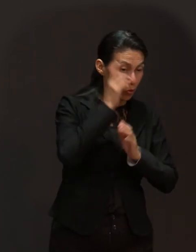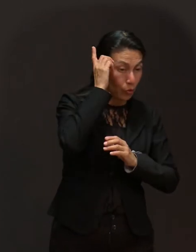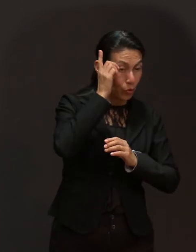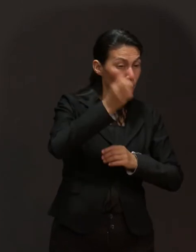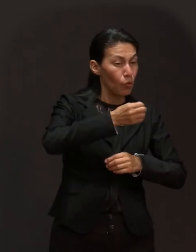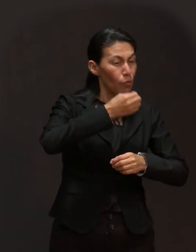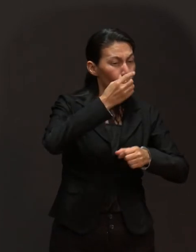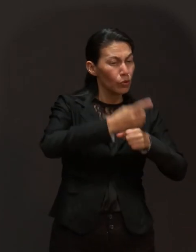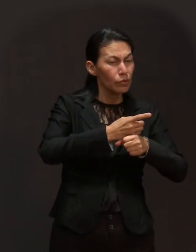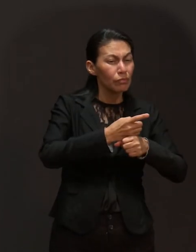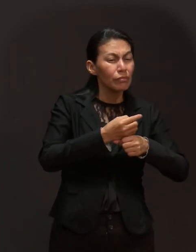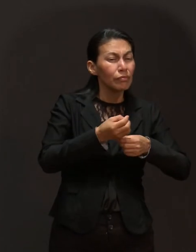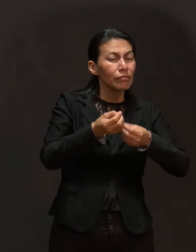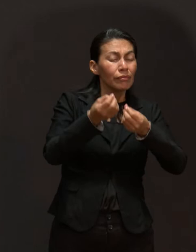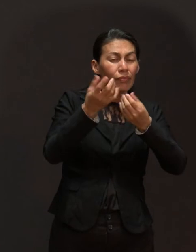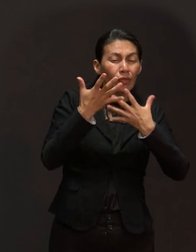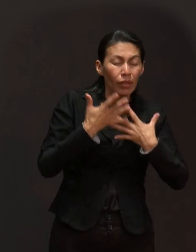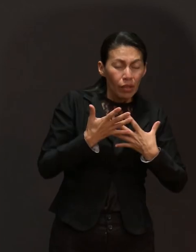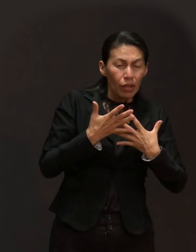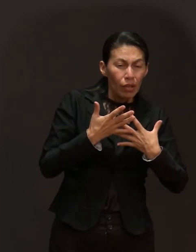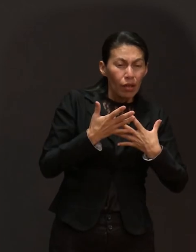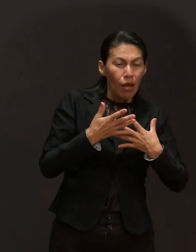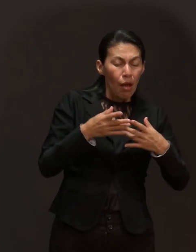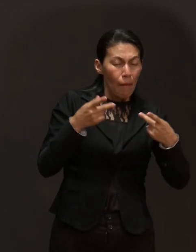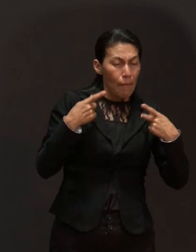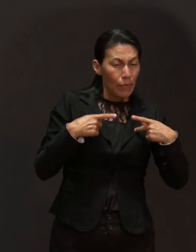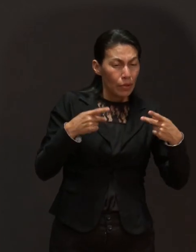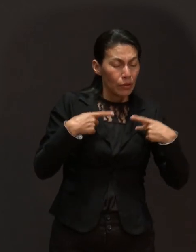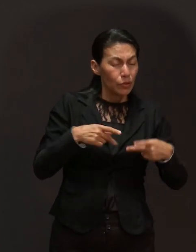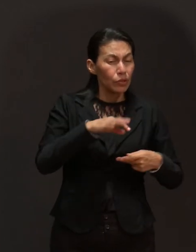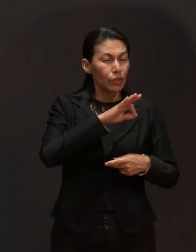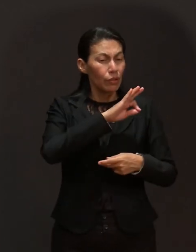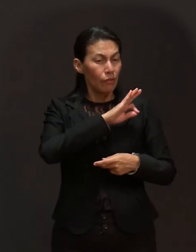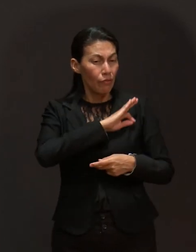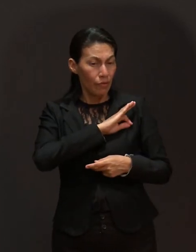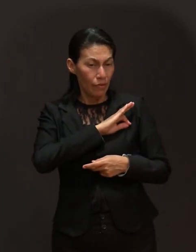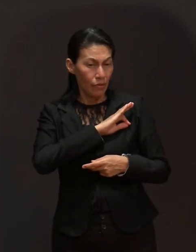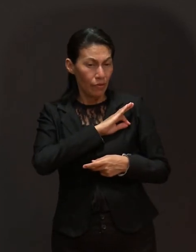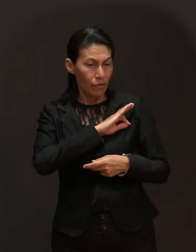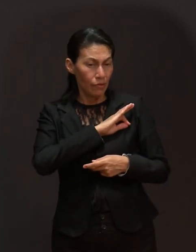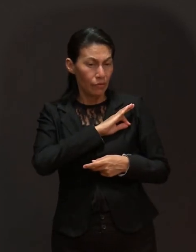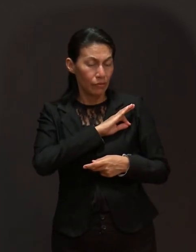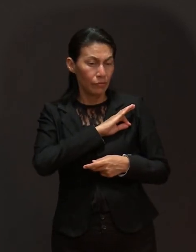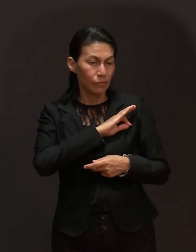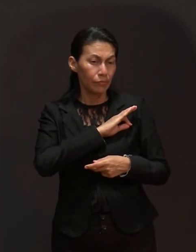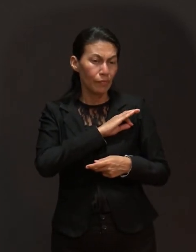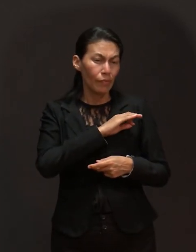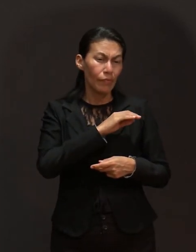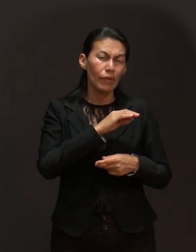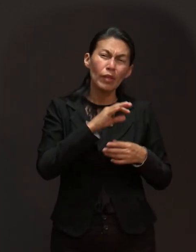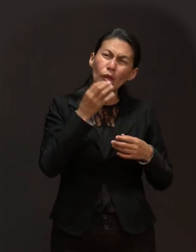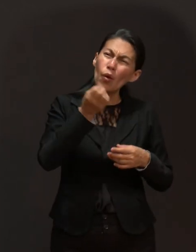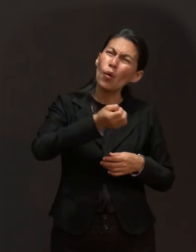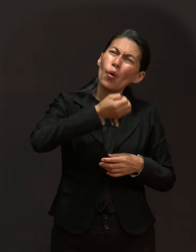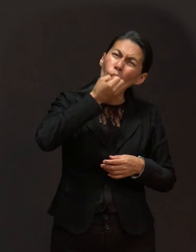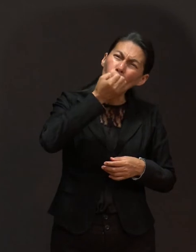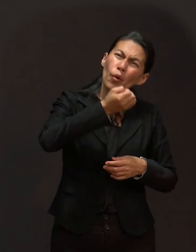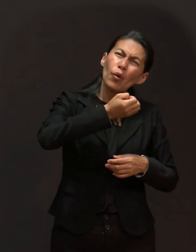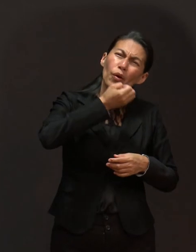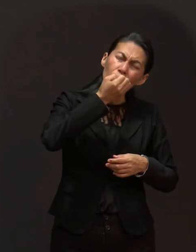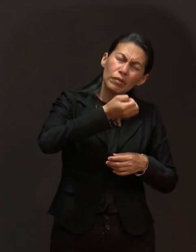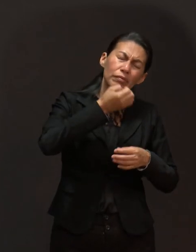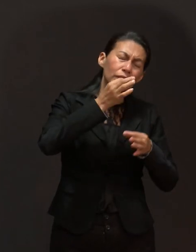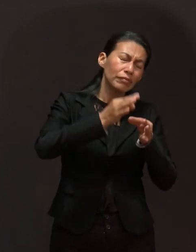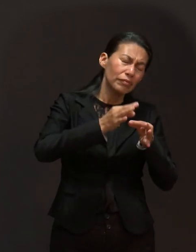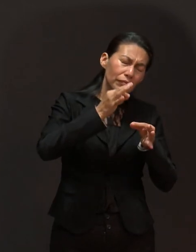oportunidades que Dios pone, inmediatamente la persona de fe que ha estado en contacto con